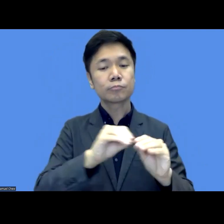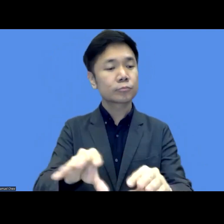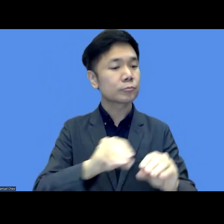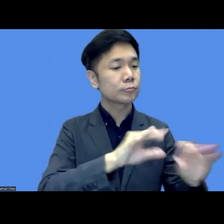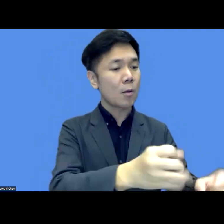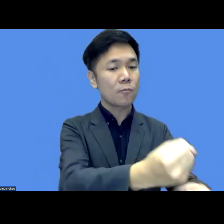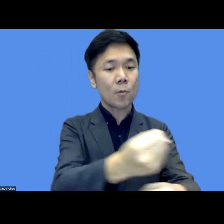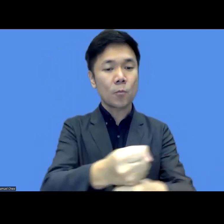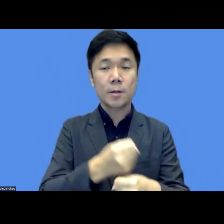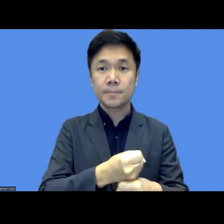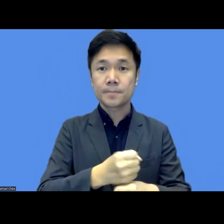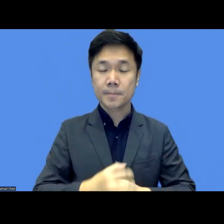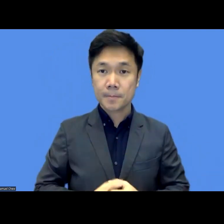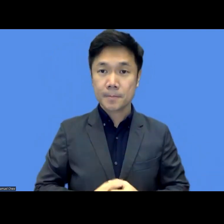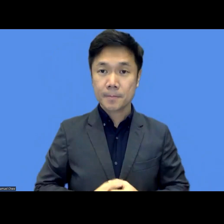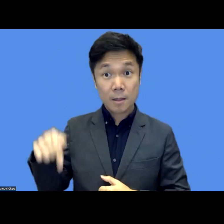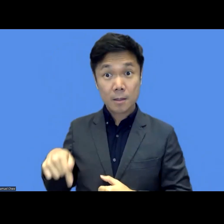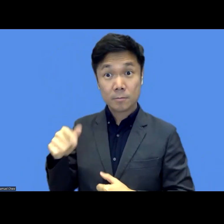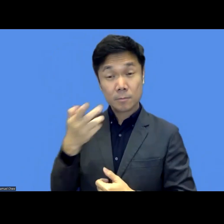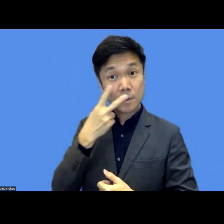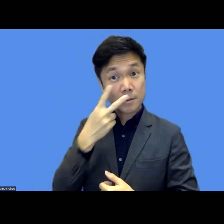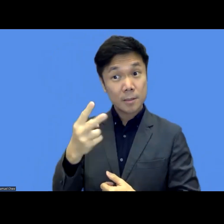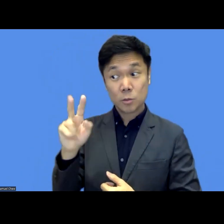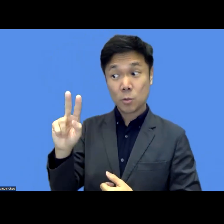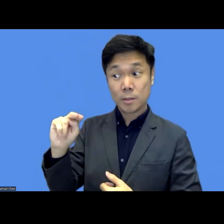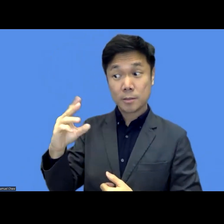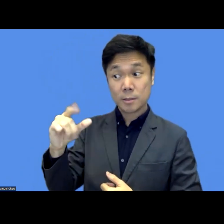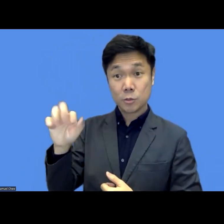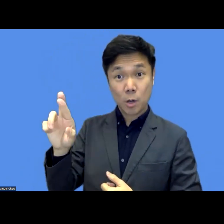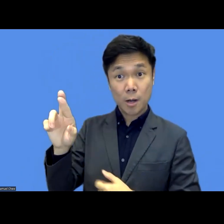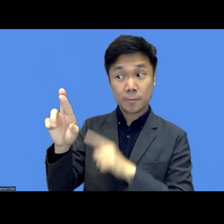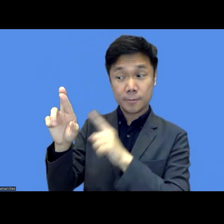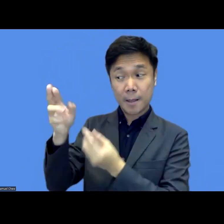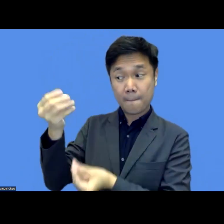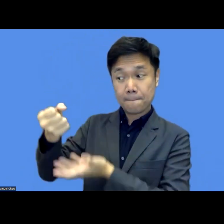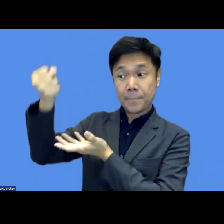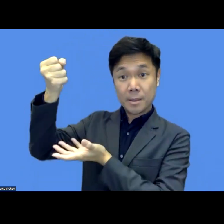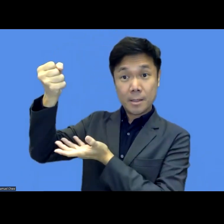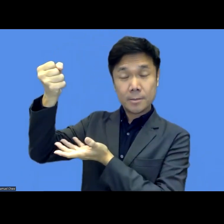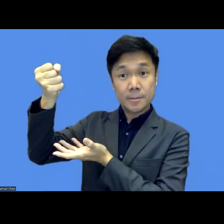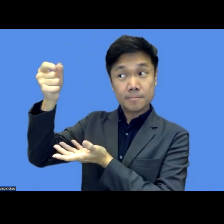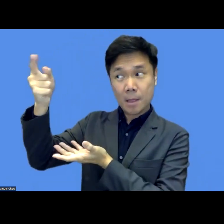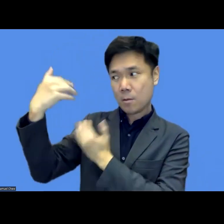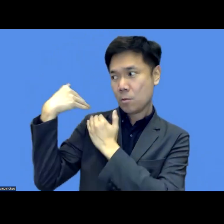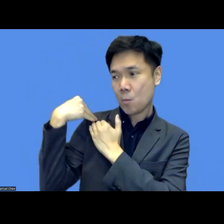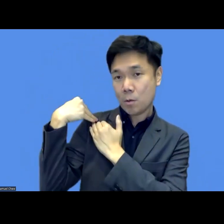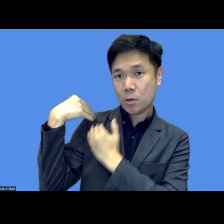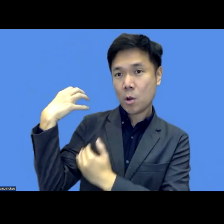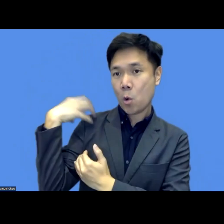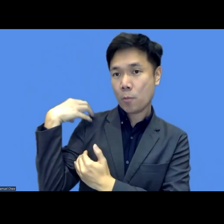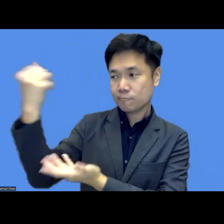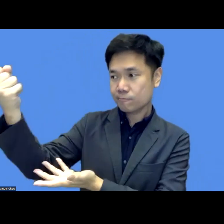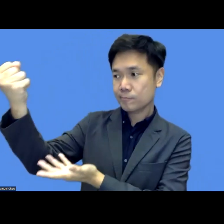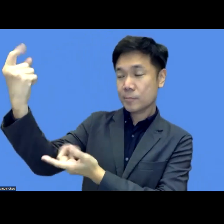refugiados. Aquí hemos tenido las innovaciones, el manager de innovaciones visitando